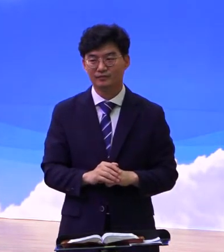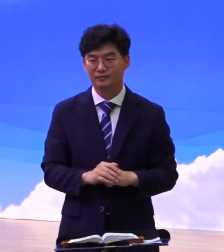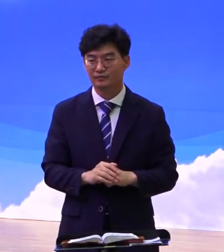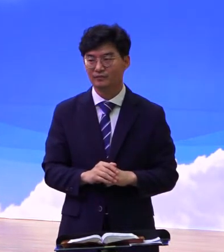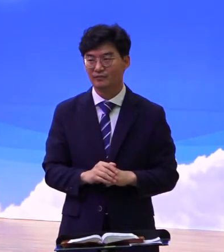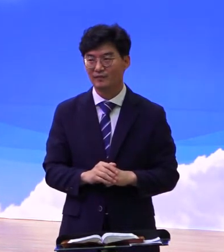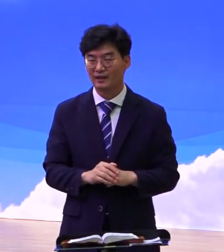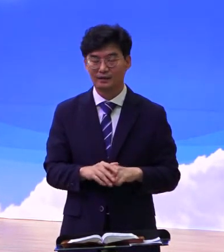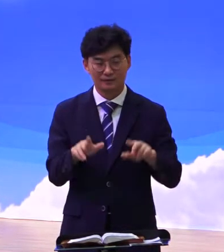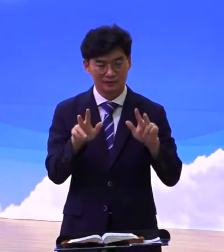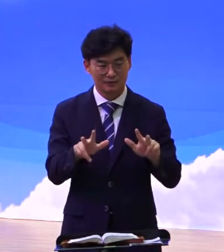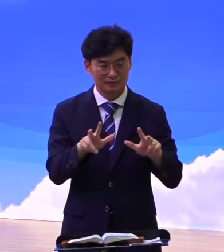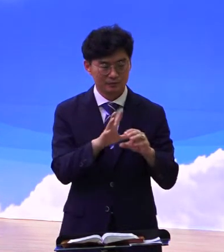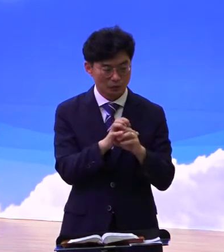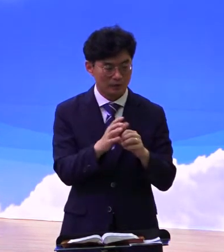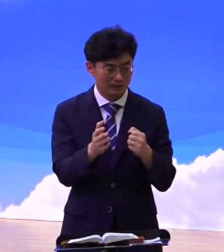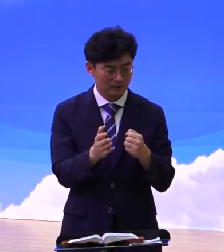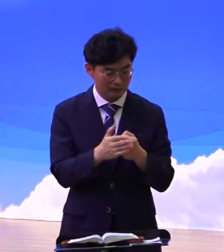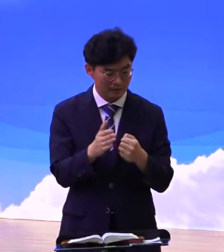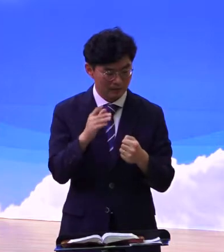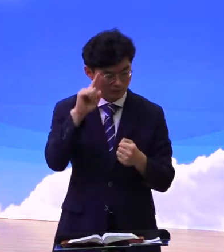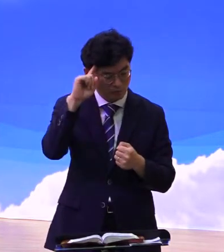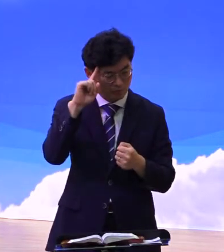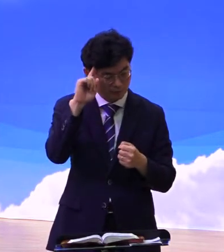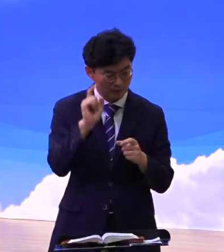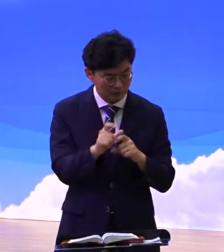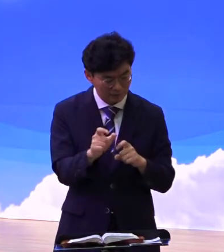지금 또 어떤 고민을 하고 계십니까?